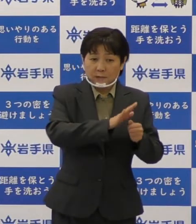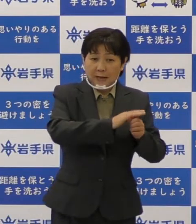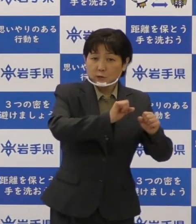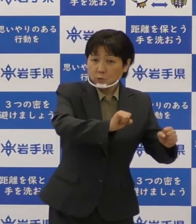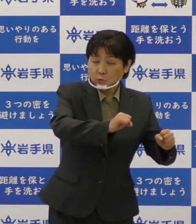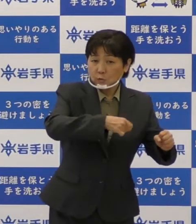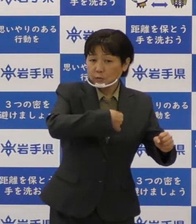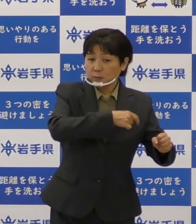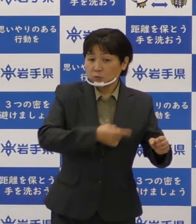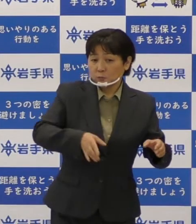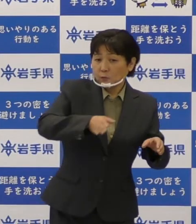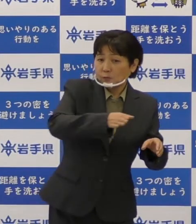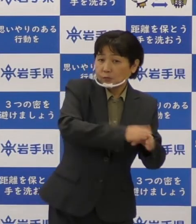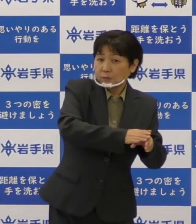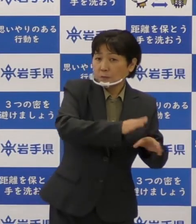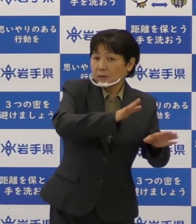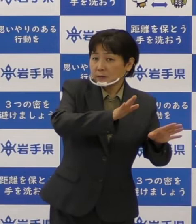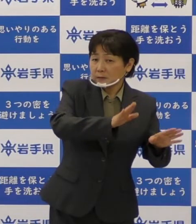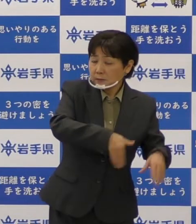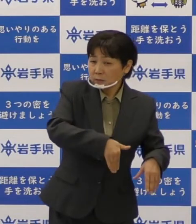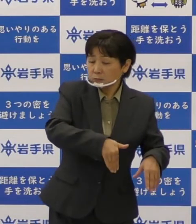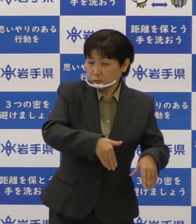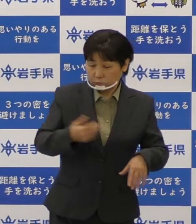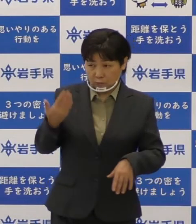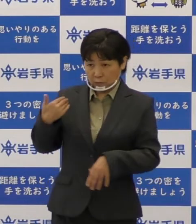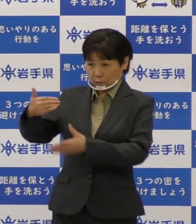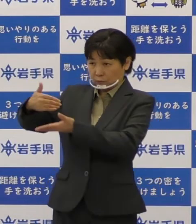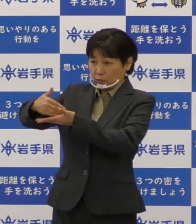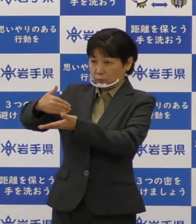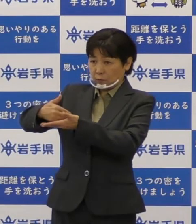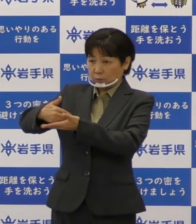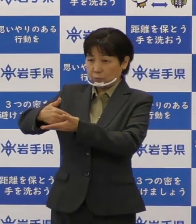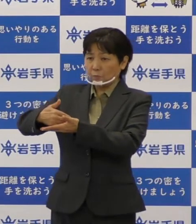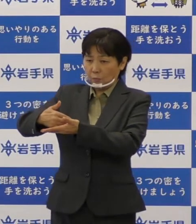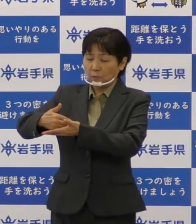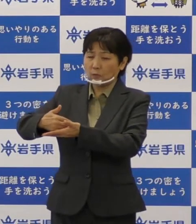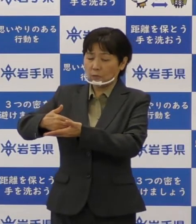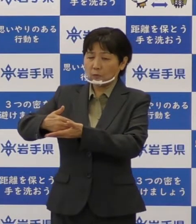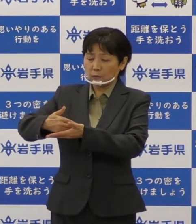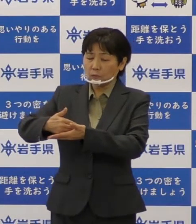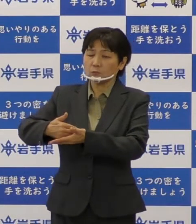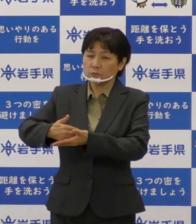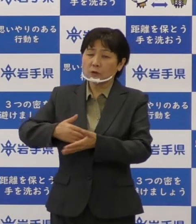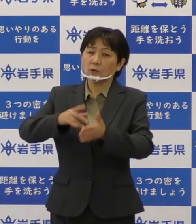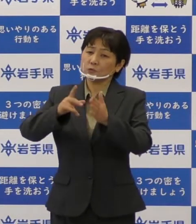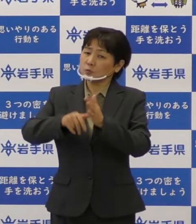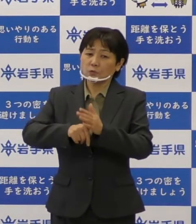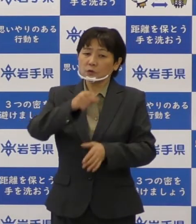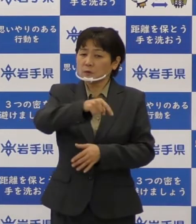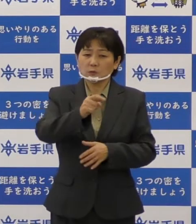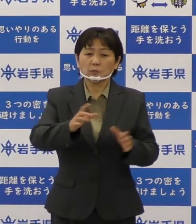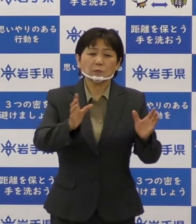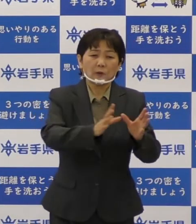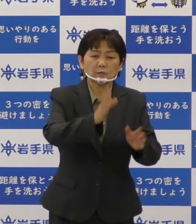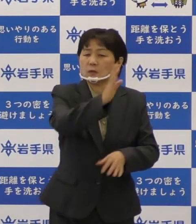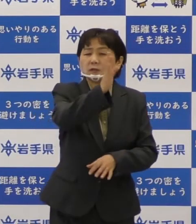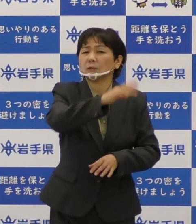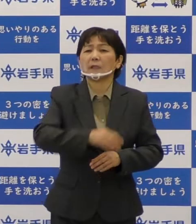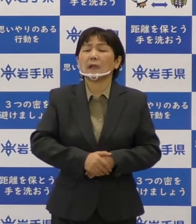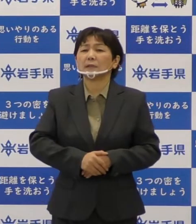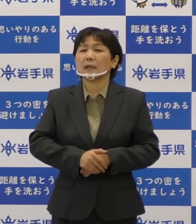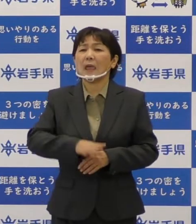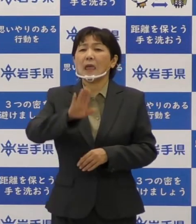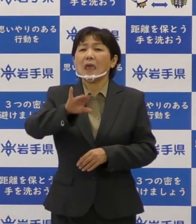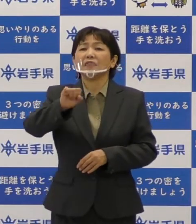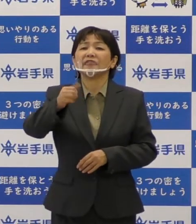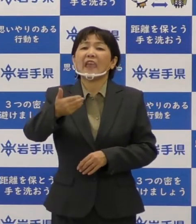そうであれば例えばテイクアウトで、自宅に持って帰って、リモートでお使いを開けばいいんじゃないかと思えるんです